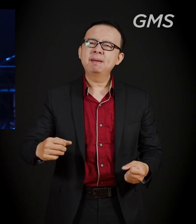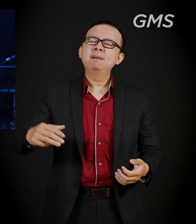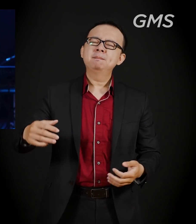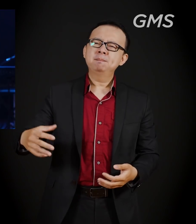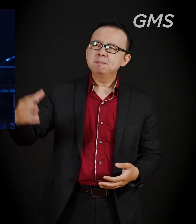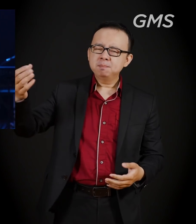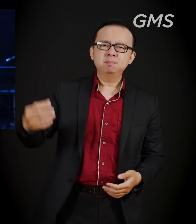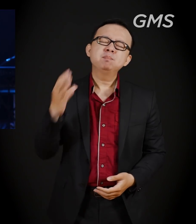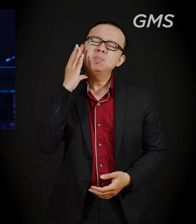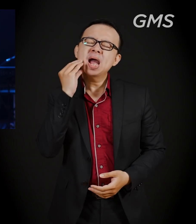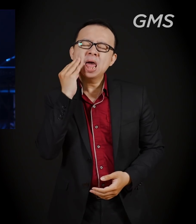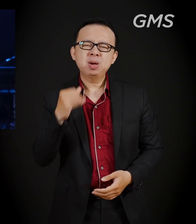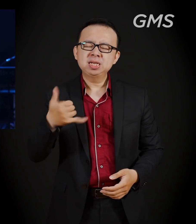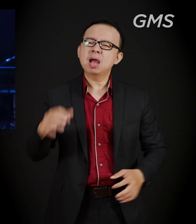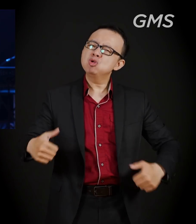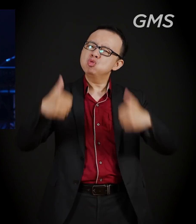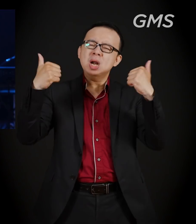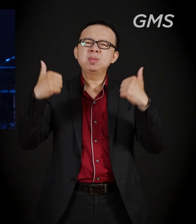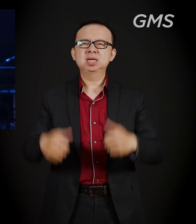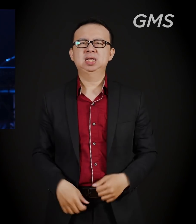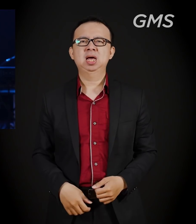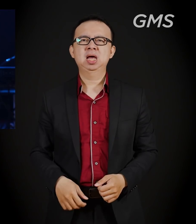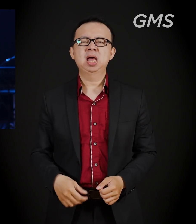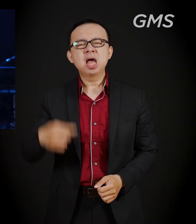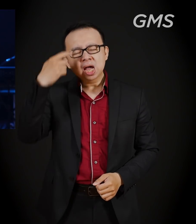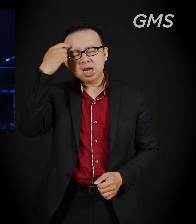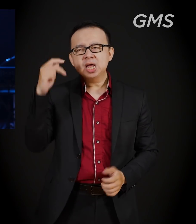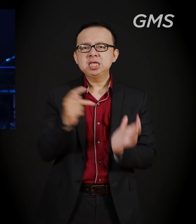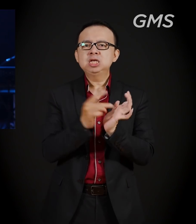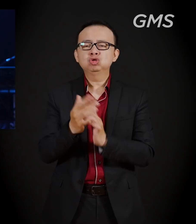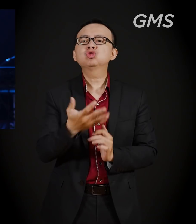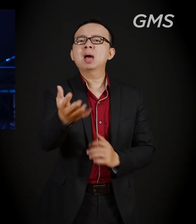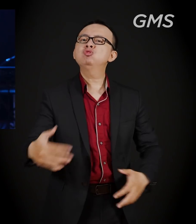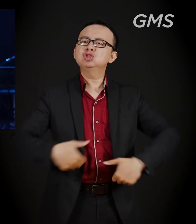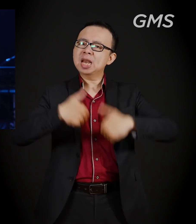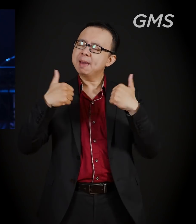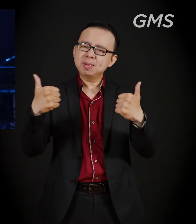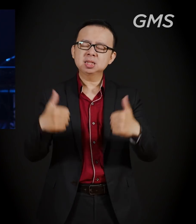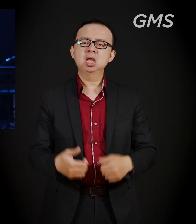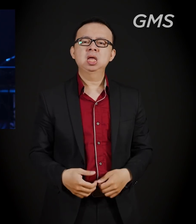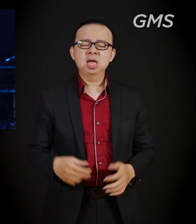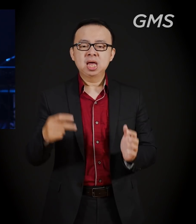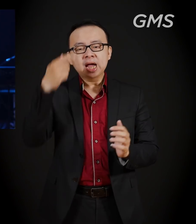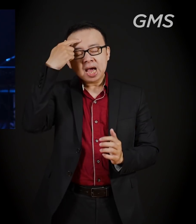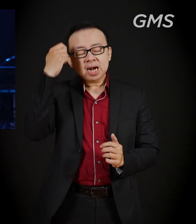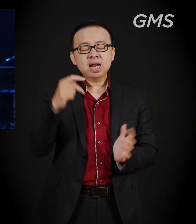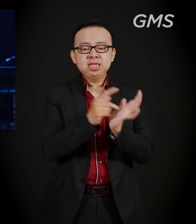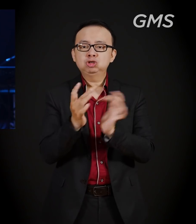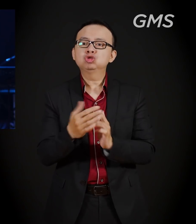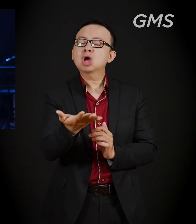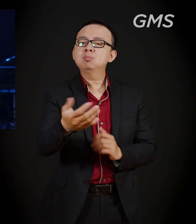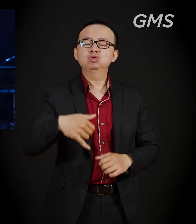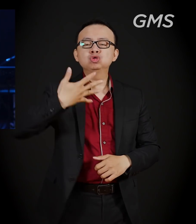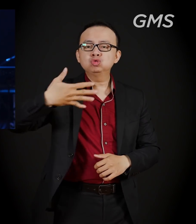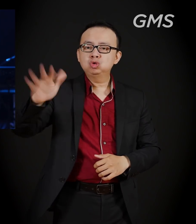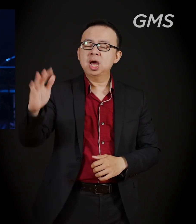Yesus yang kau sembah itu. Yesus yang olehnya kita diselamatkan. Yesus yang olehnya kita diberkati. Kita dikuatkan, kita